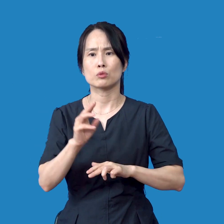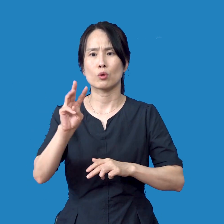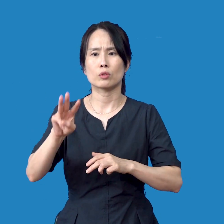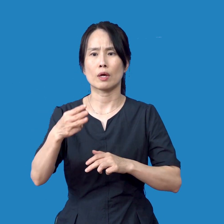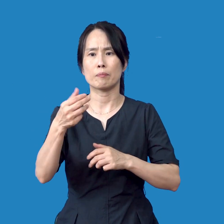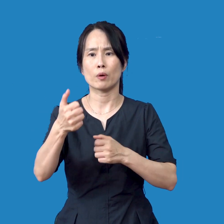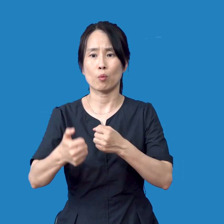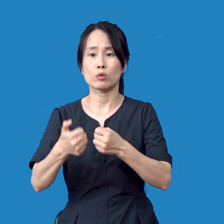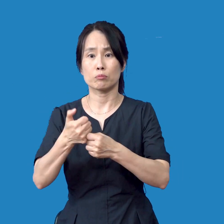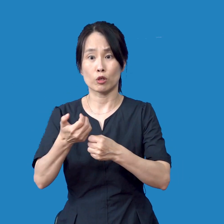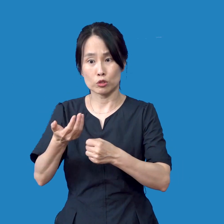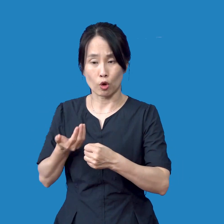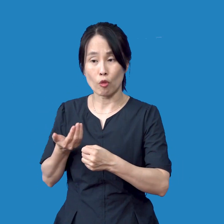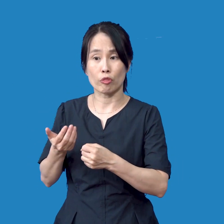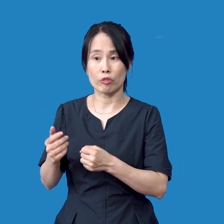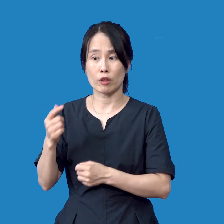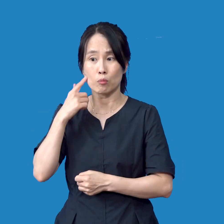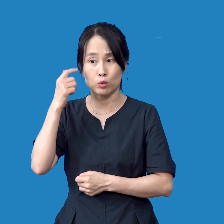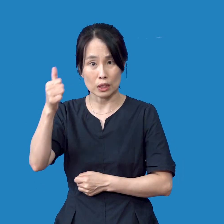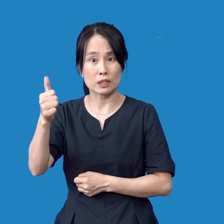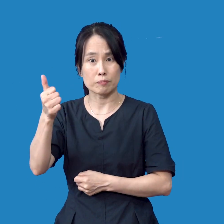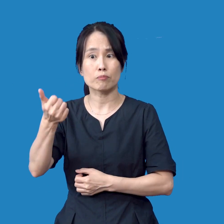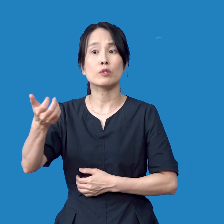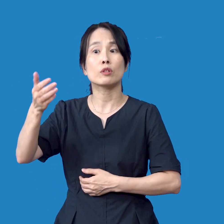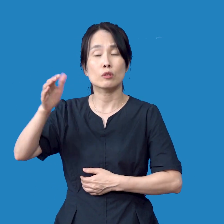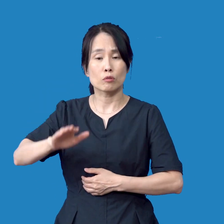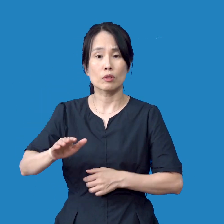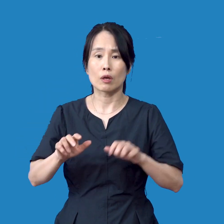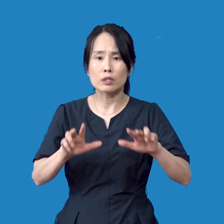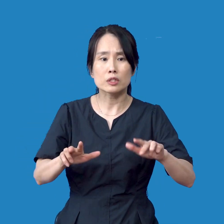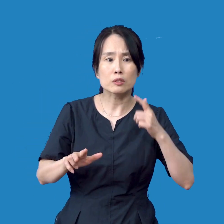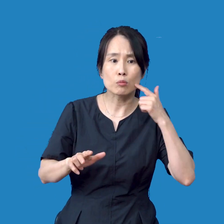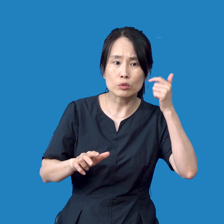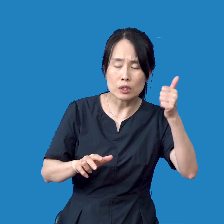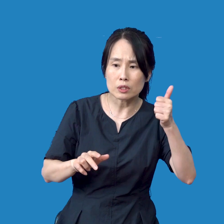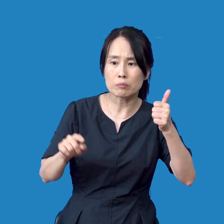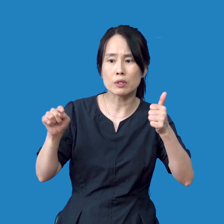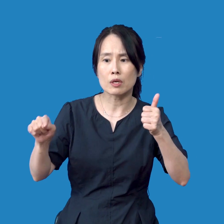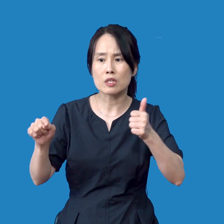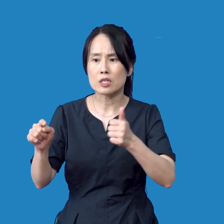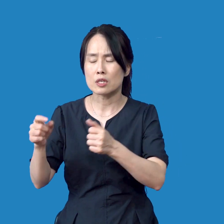전 사람인데도 이 목사님들이 전부 그 사람